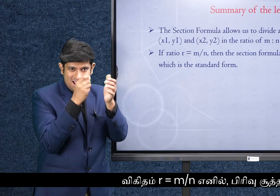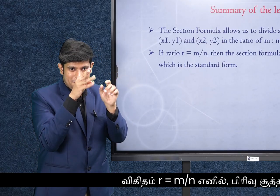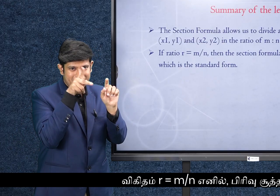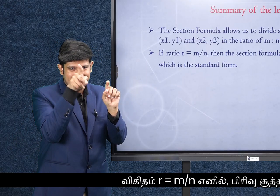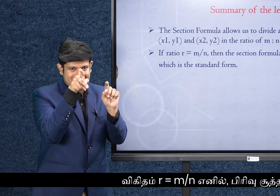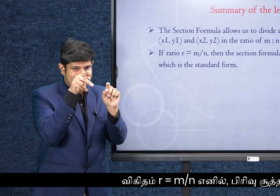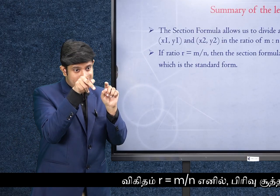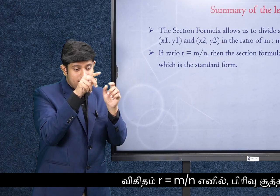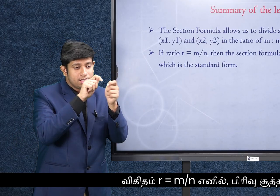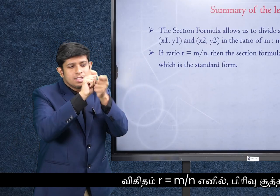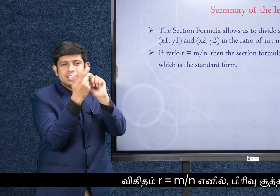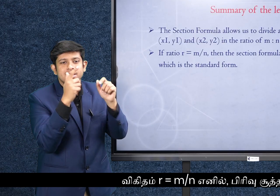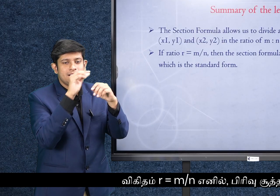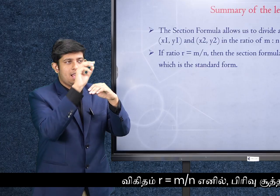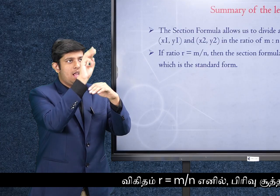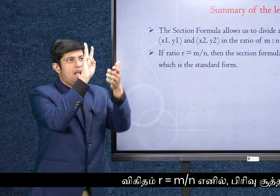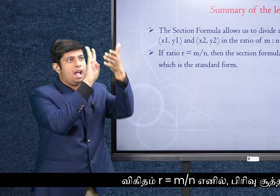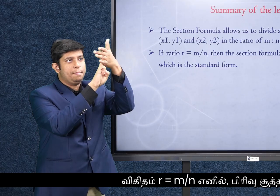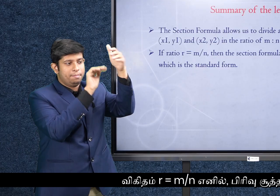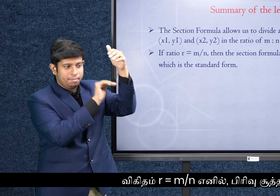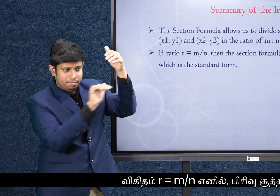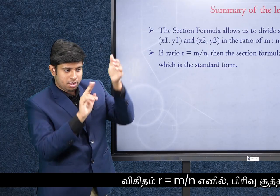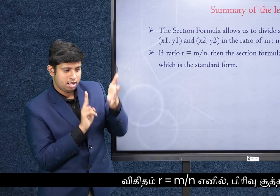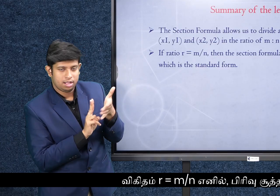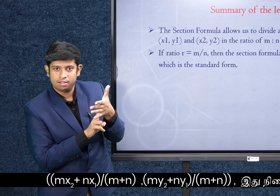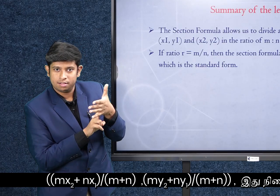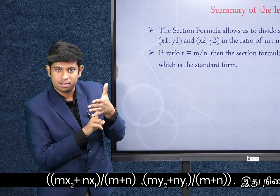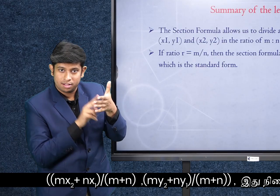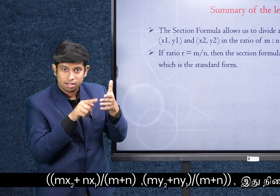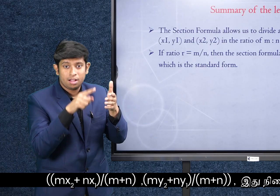எம் கீழ்க்கோடு என் எனில் பிரிவு சூத்திரம்.